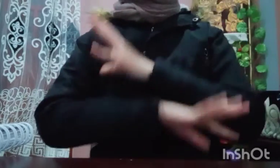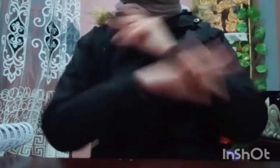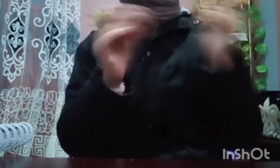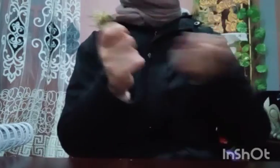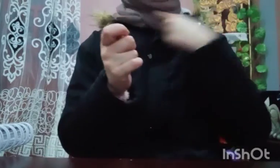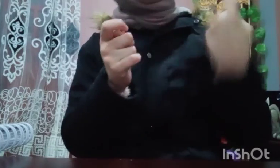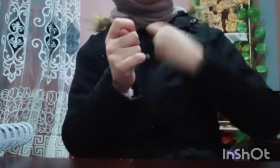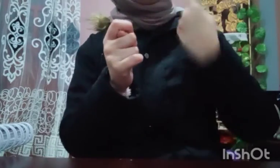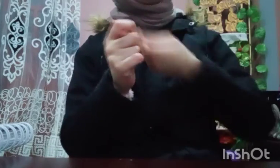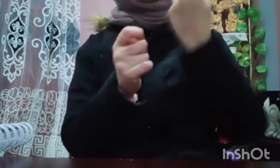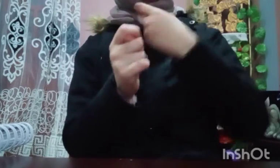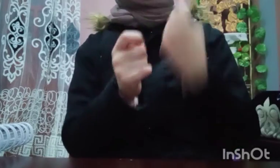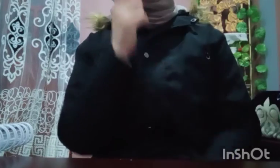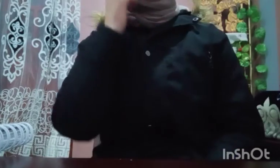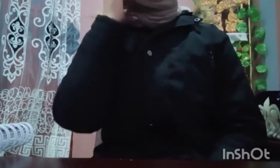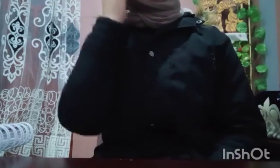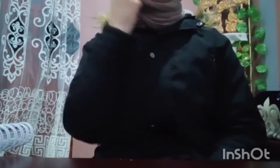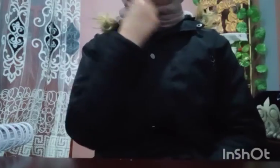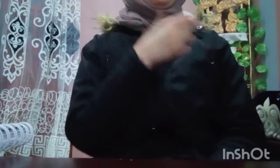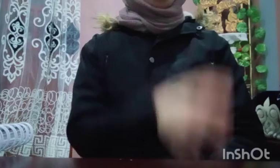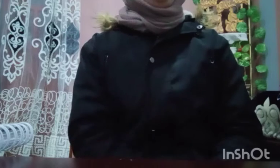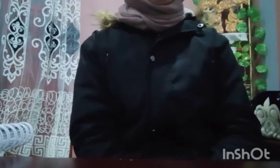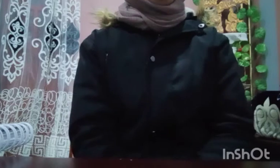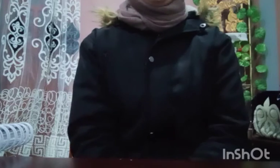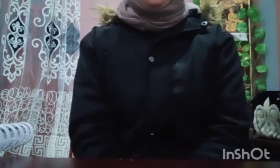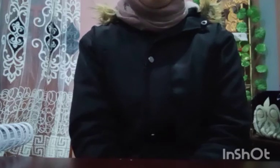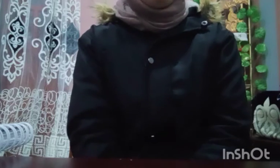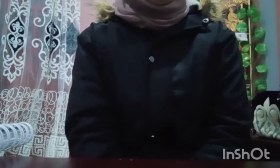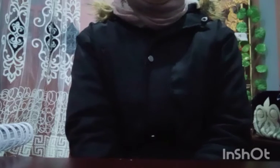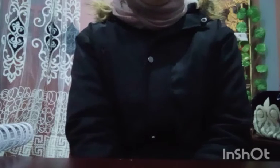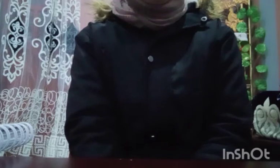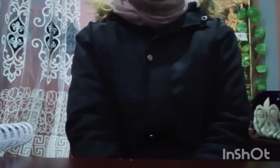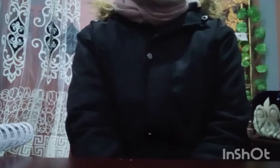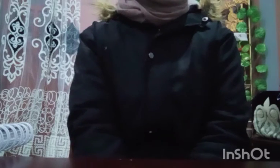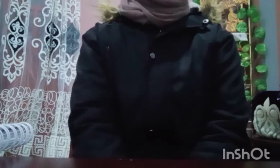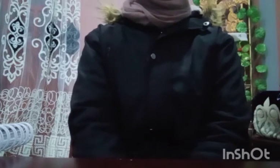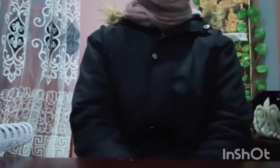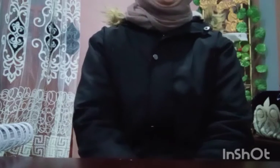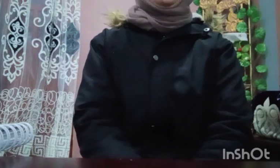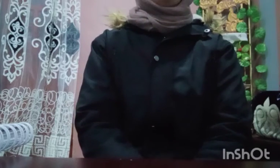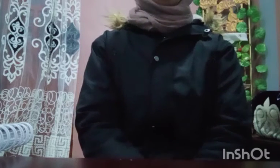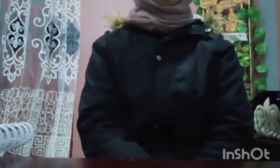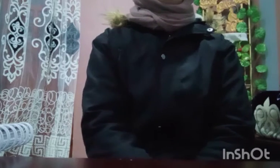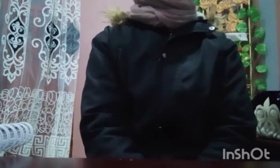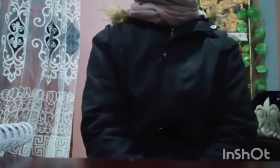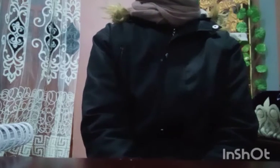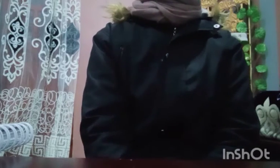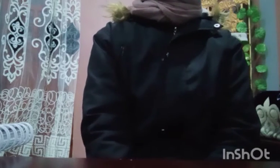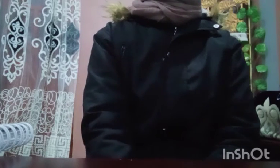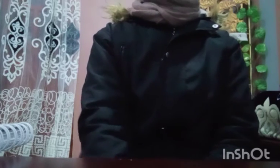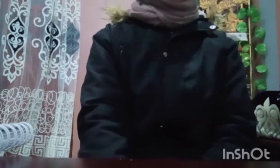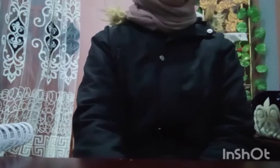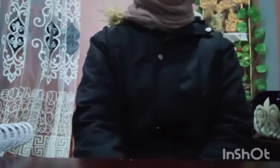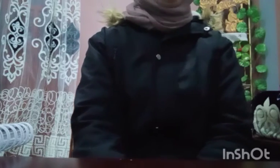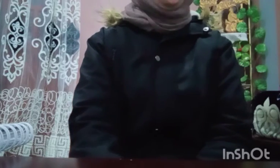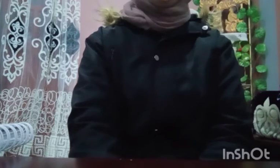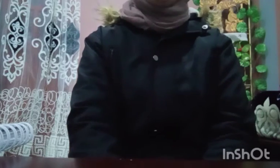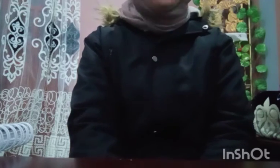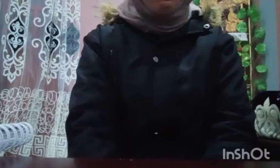نشكر ونكتب نكتب نكتب. يعني 2021 كان عام مميز بزاف، يعني انا لحقت اني نحقق فيه حوايج بزاف